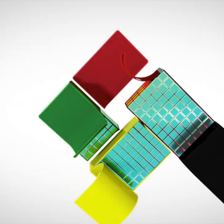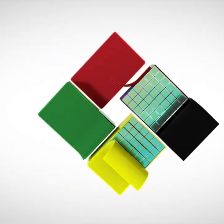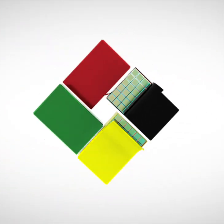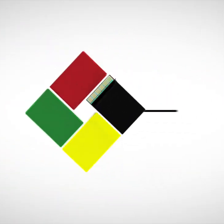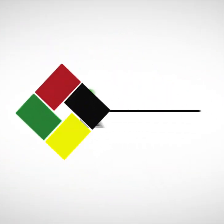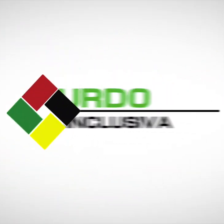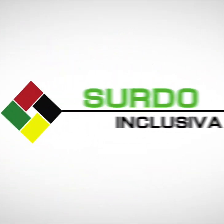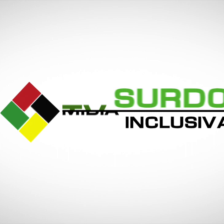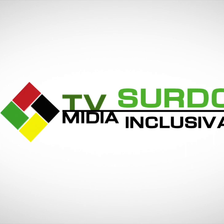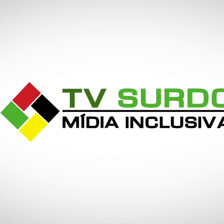Legenda Zanotto